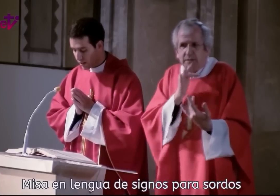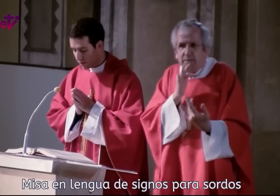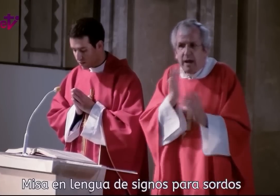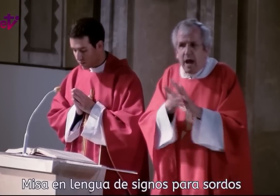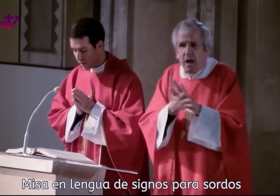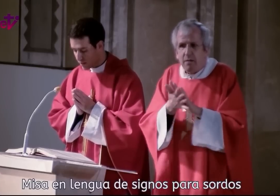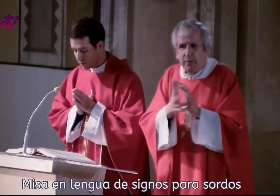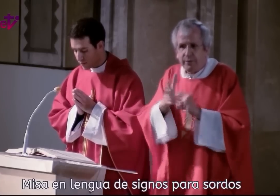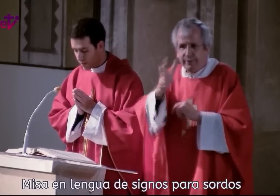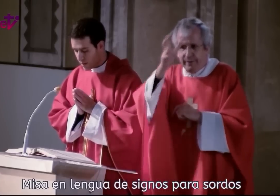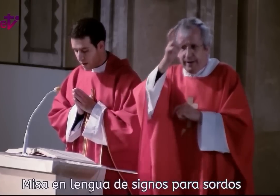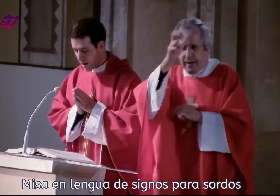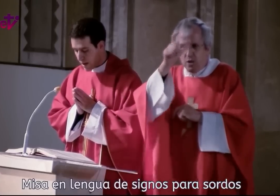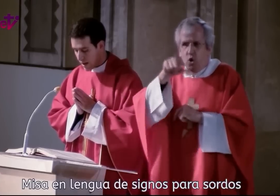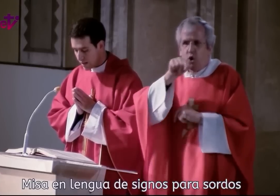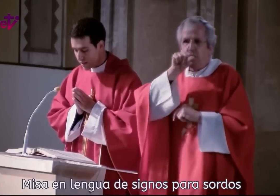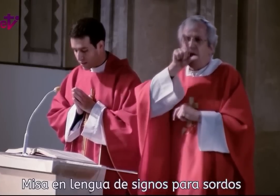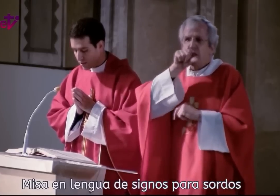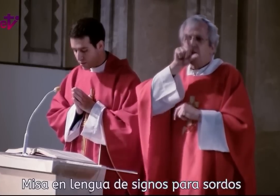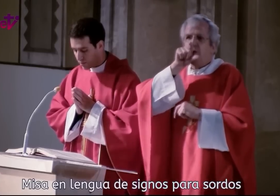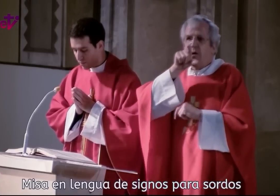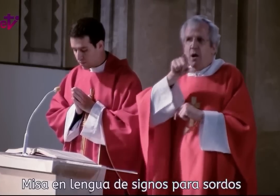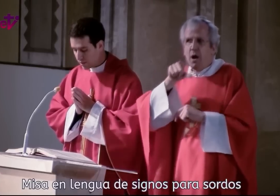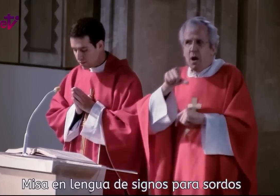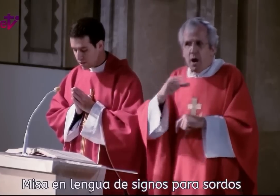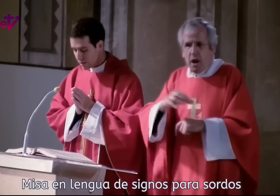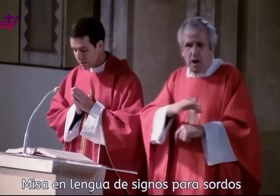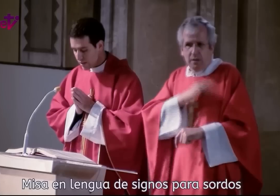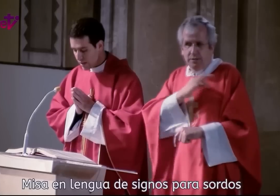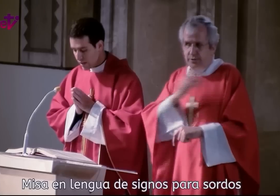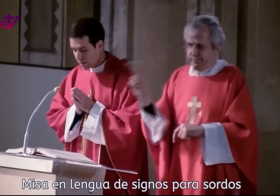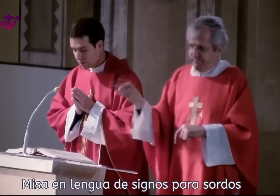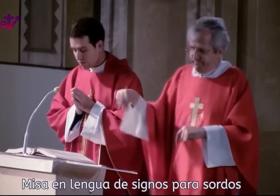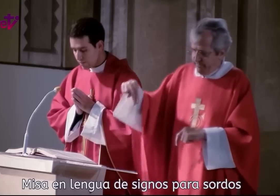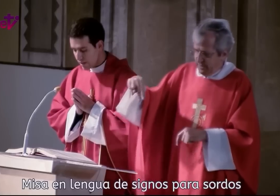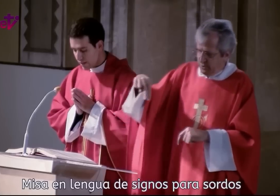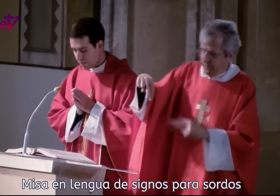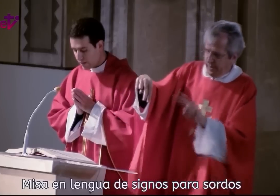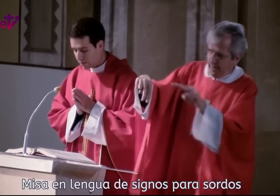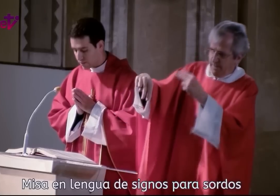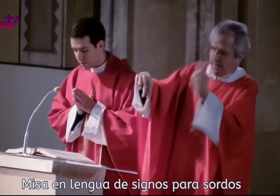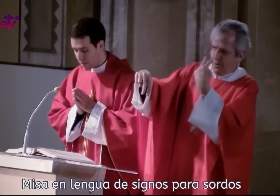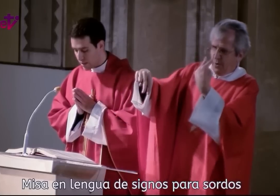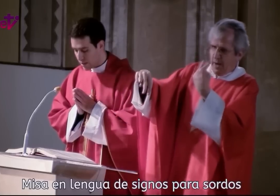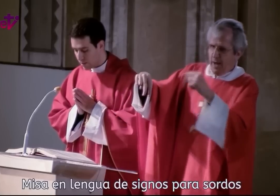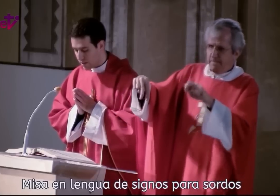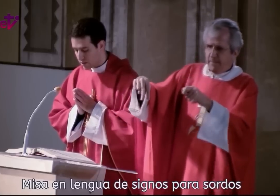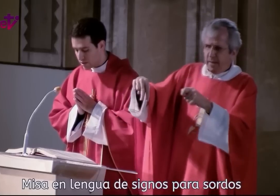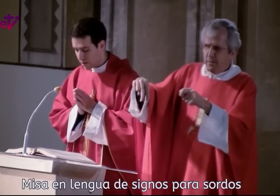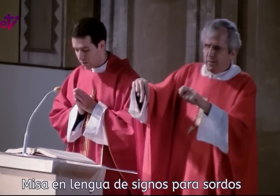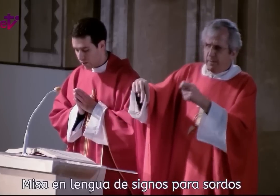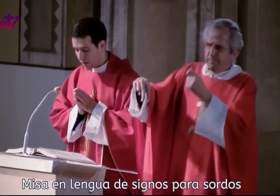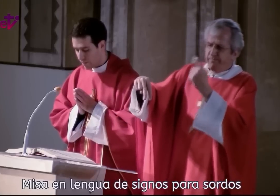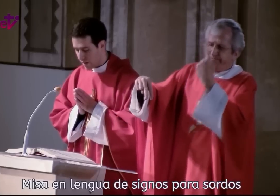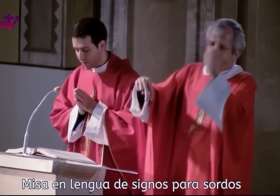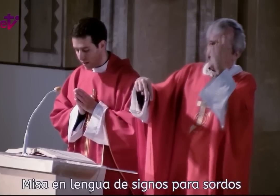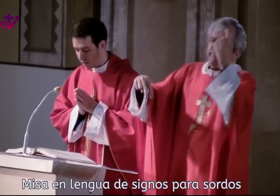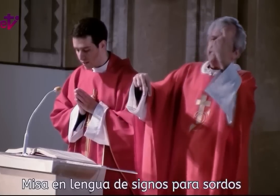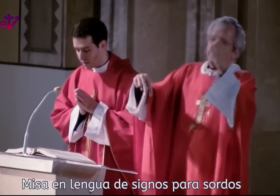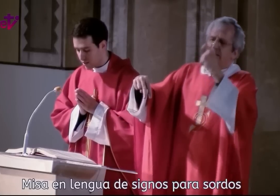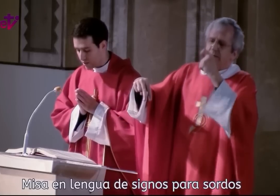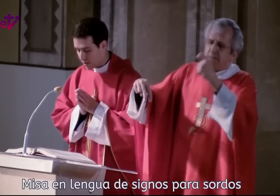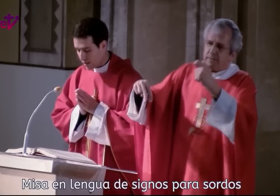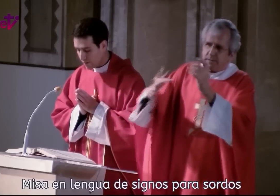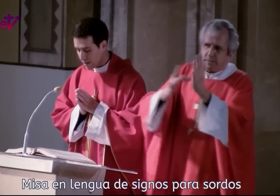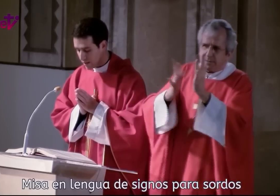hablando, cantó un gallo. El Señor, volviéndose, le echó una mirada a Pedro, y Pedro se acordó de la palabra que